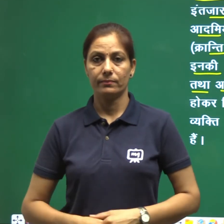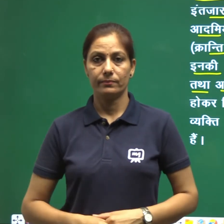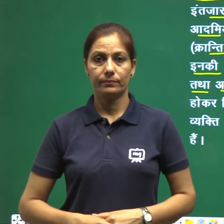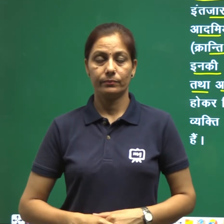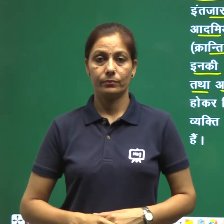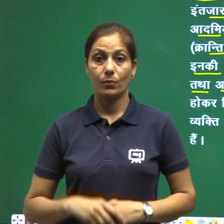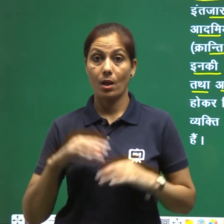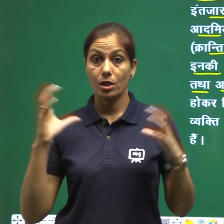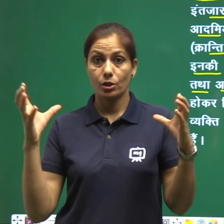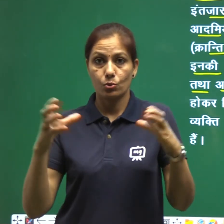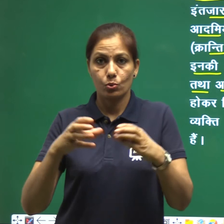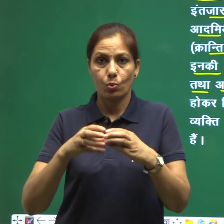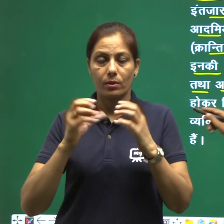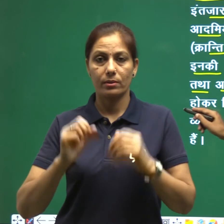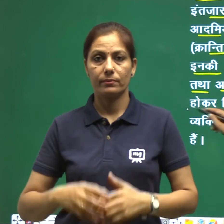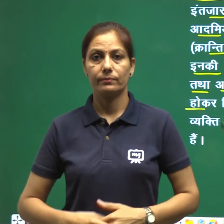संगठित होकर